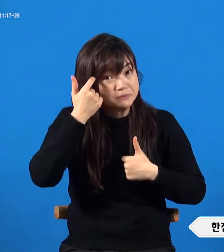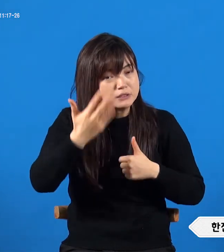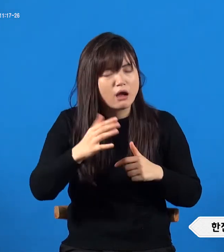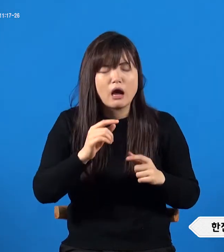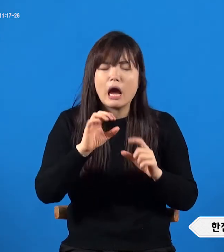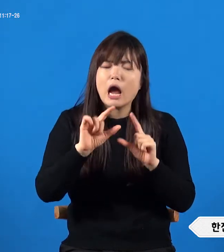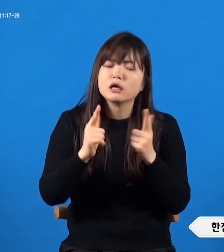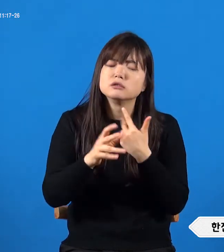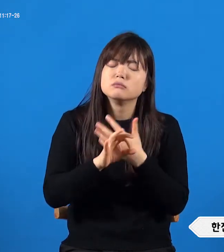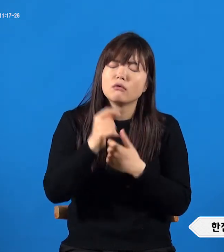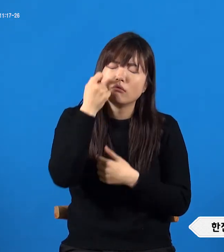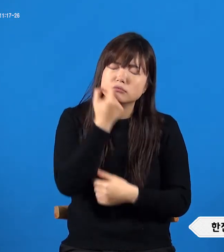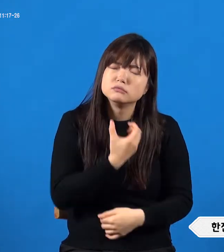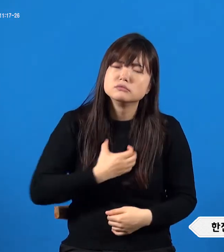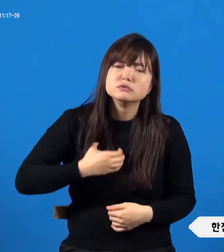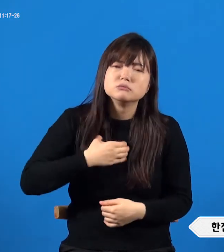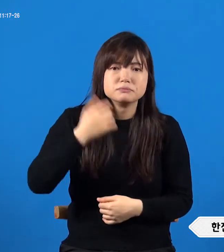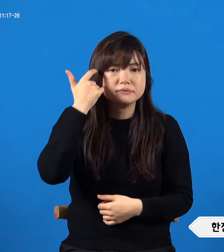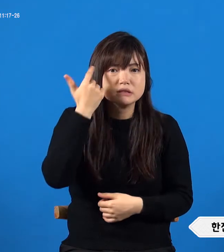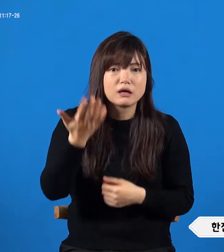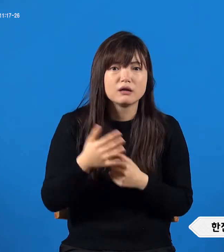기쁩니까? 슬픕니까?